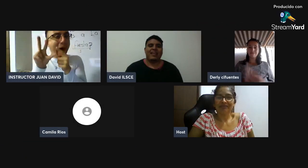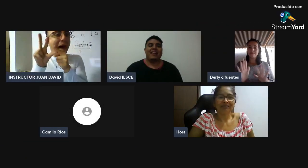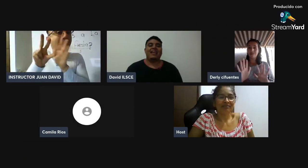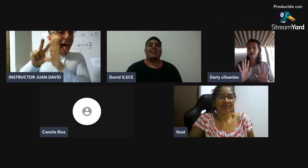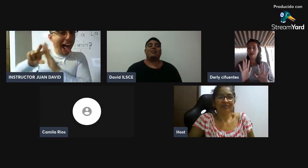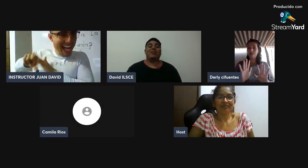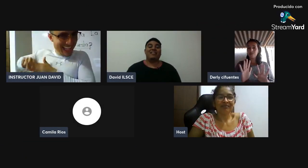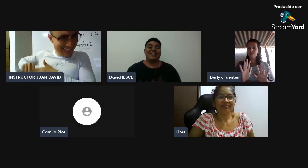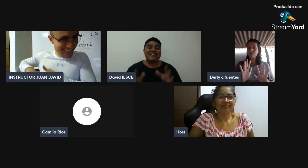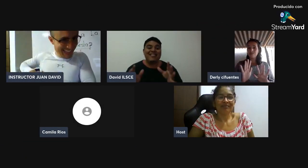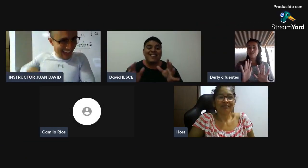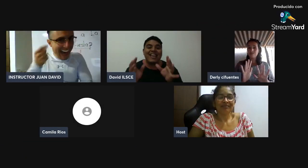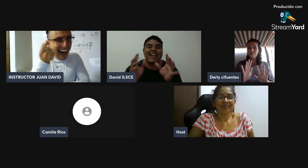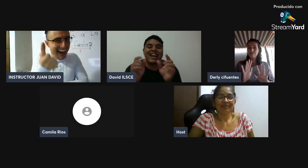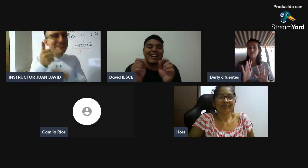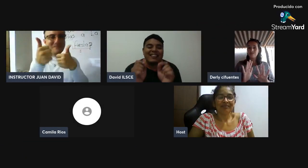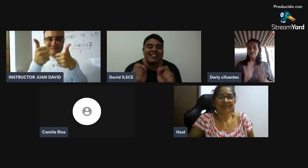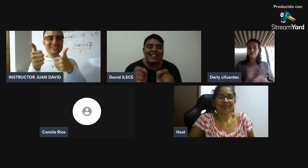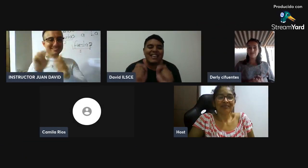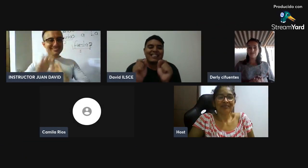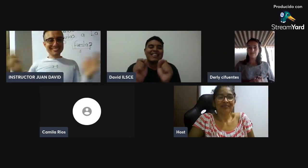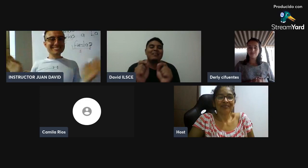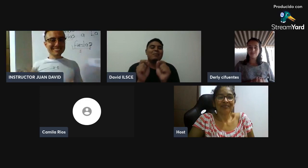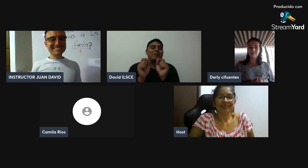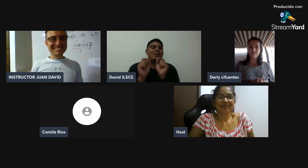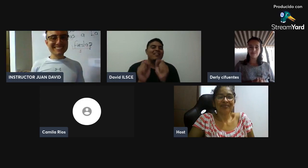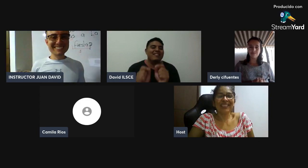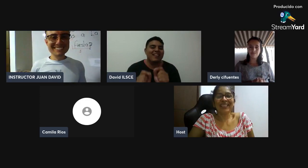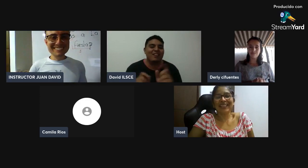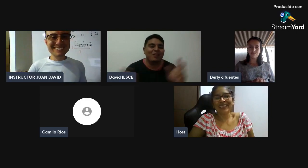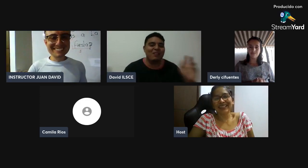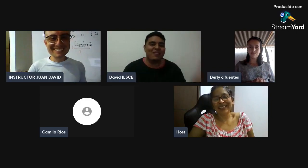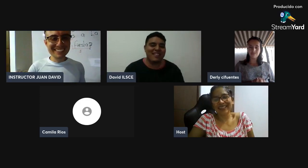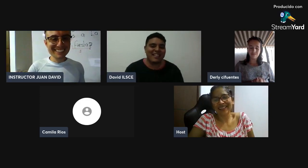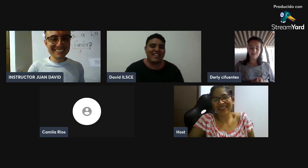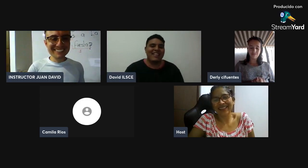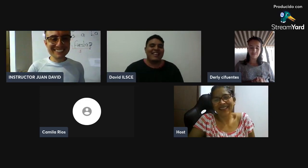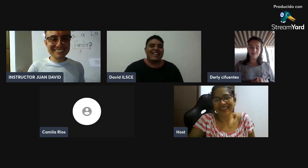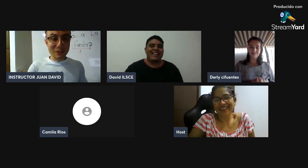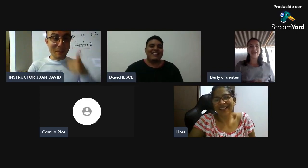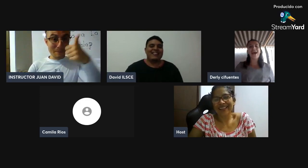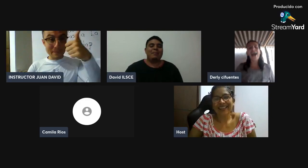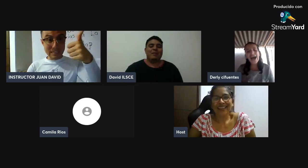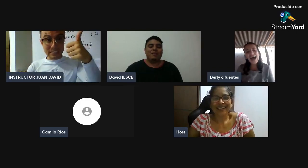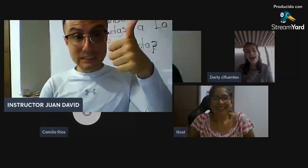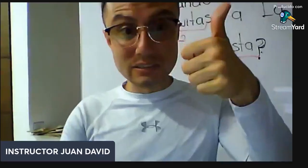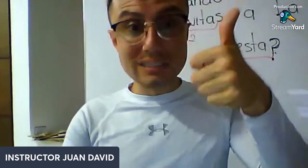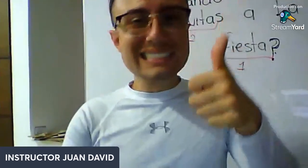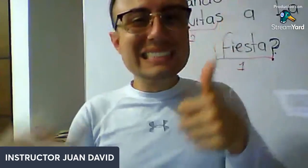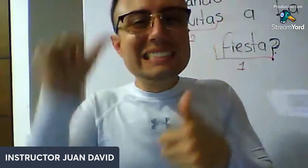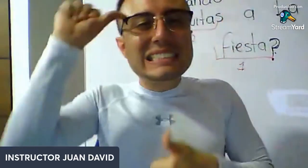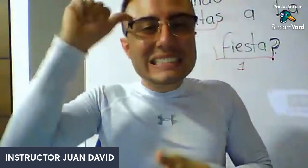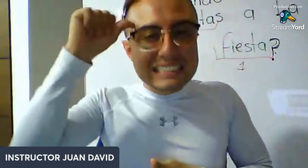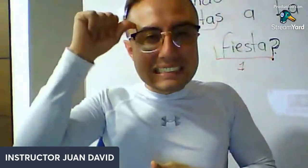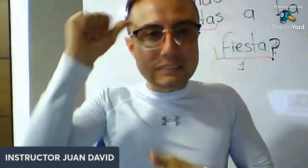es así está en casi latinas pero dijiste él no al final en la señal pero esa es la frase estuvo